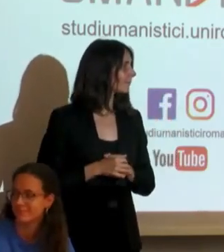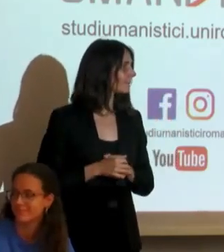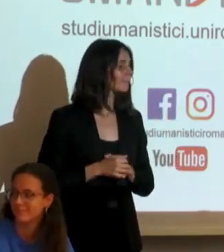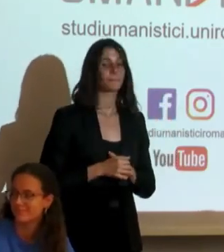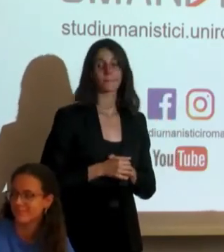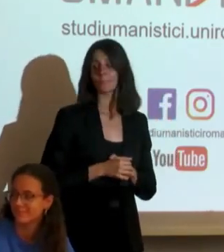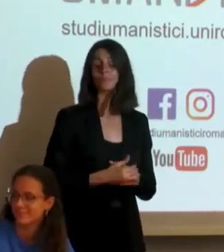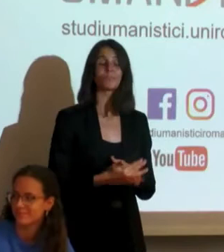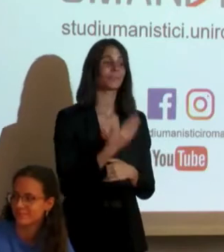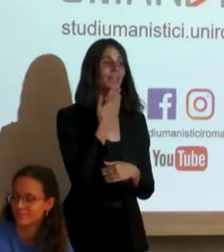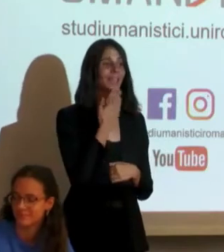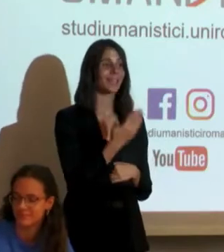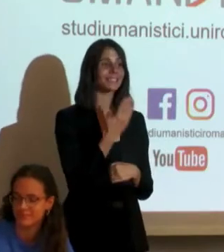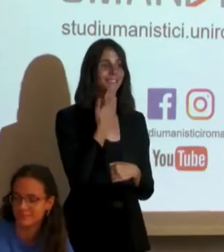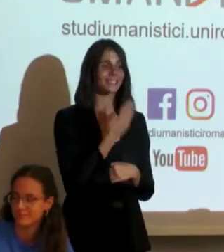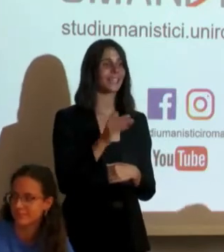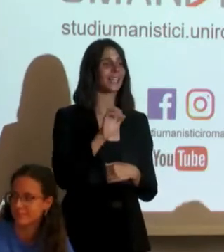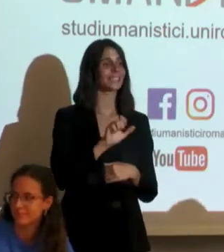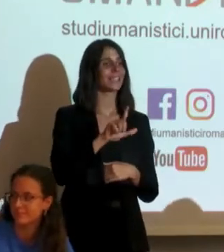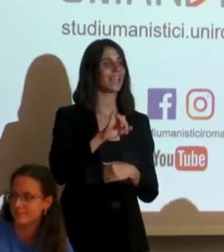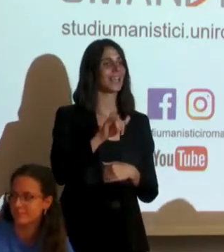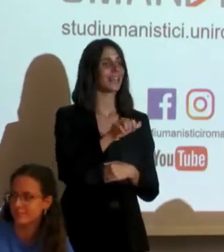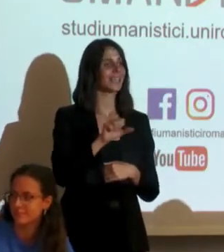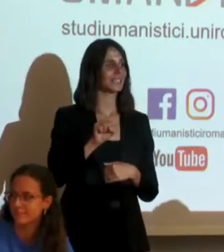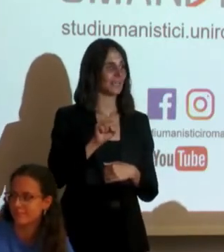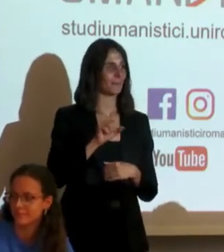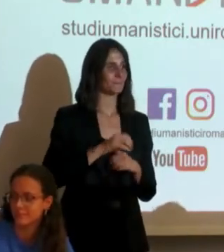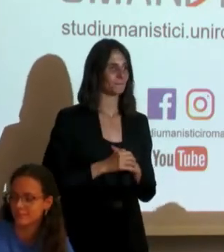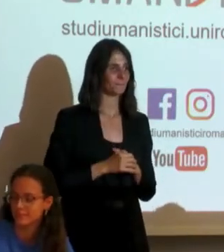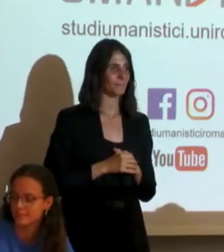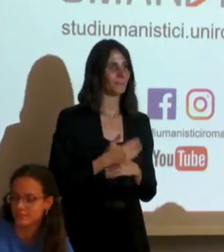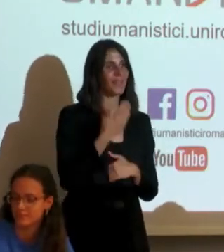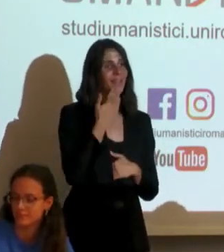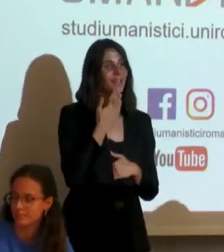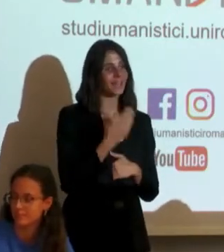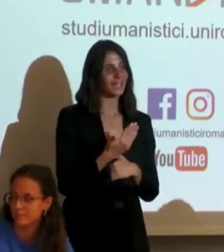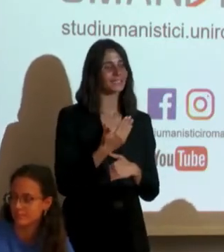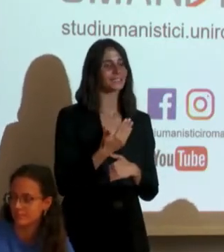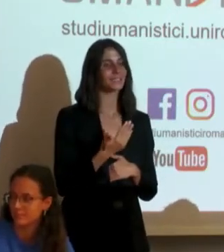Grazie, grazie Elisa anche per aver ricordato